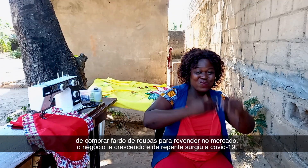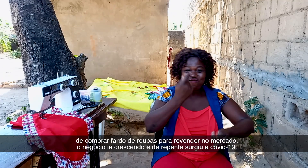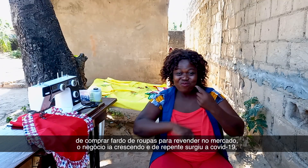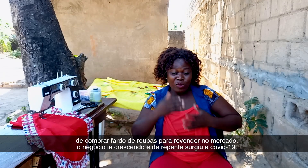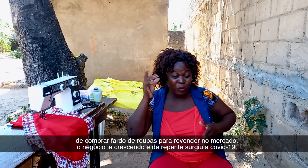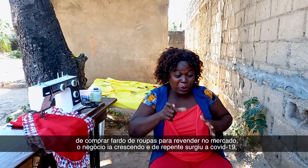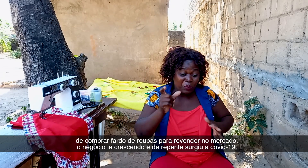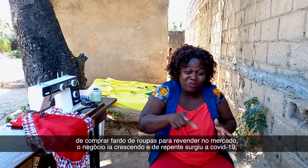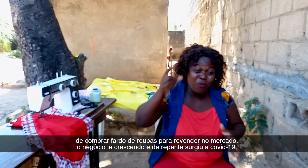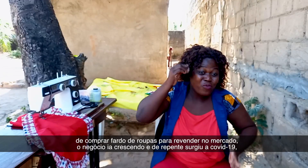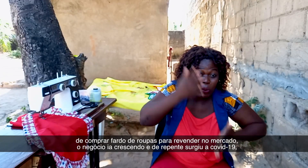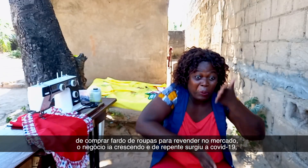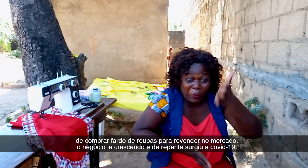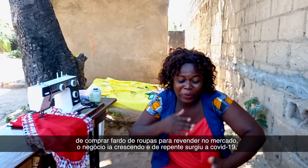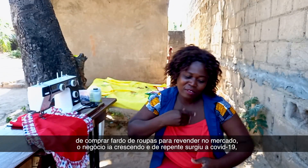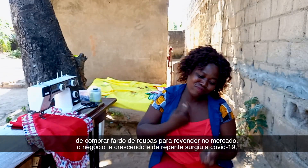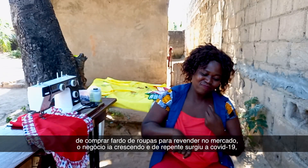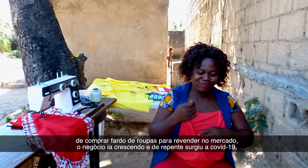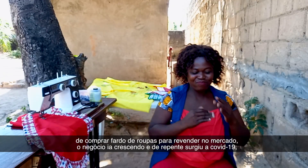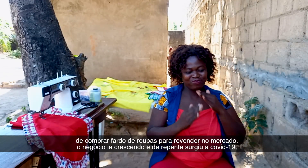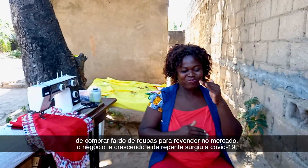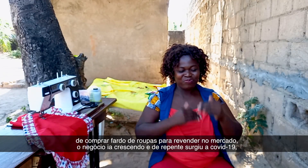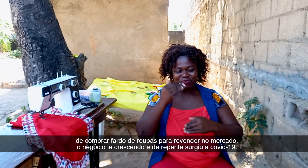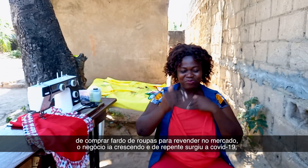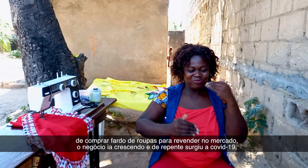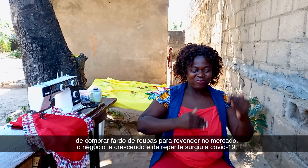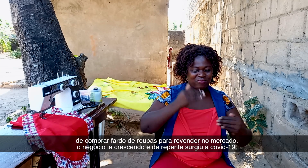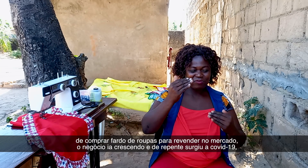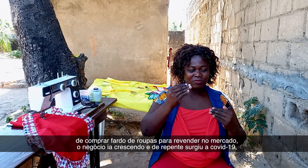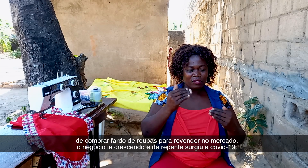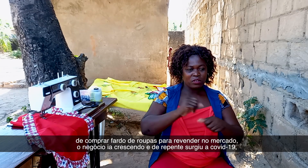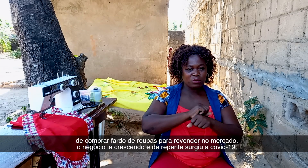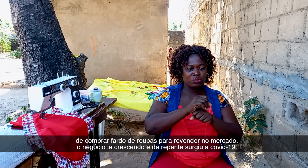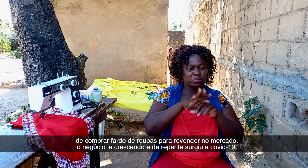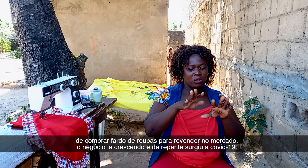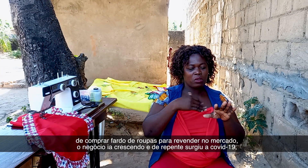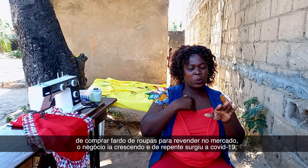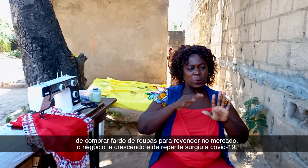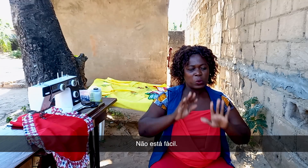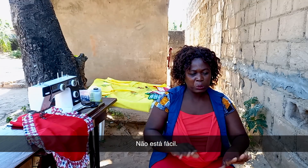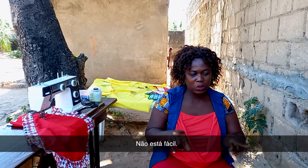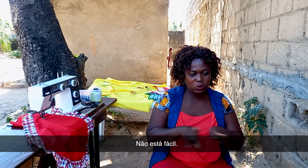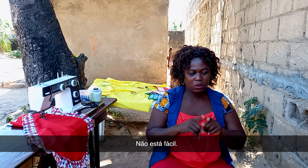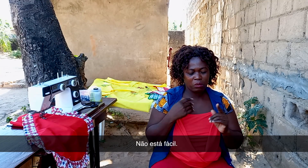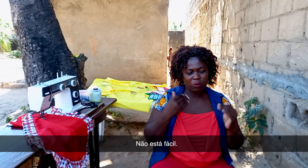roupas para revender no mercado. O negócio ia crescendo e, de repente, surgiu a Covid-19. Não está fácil.